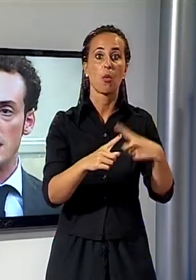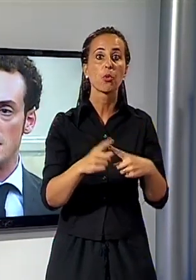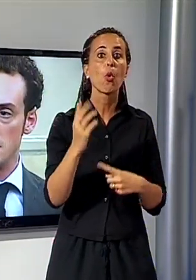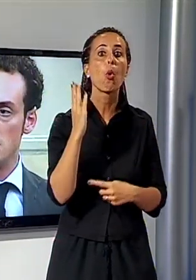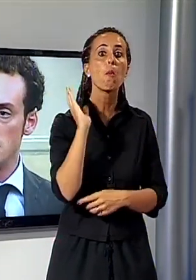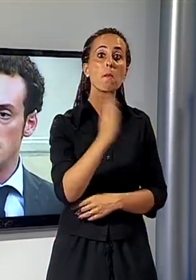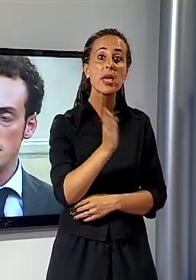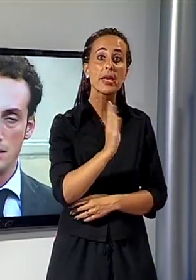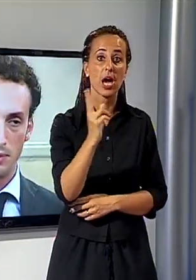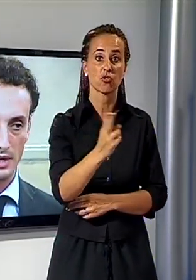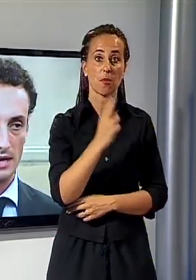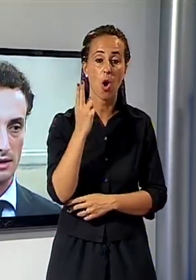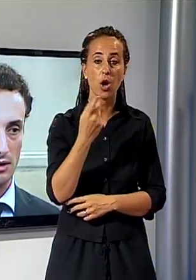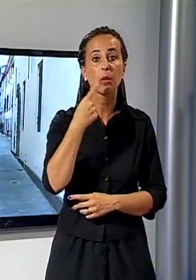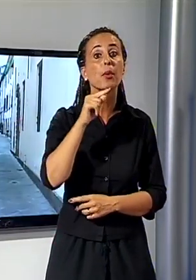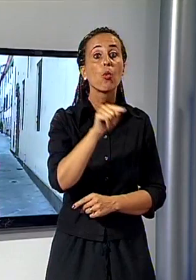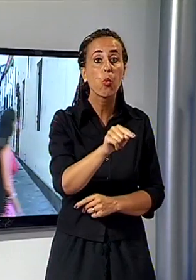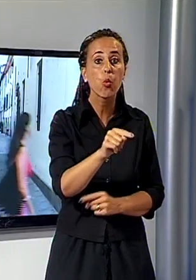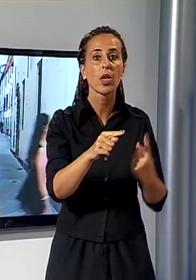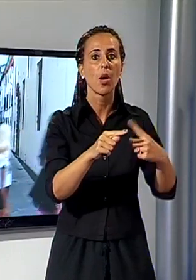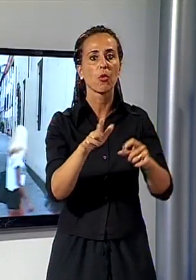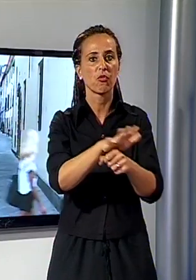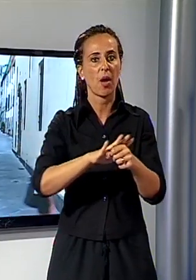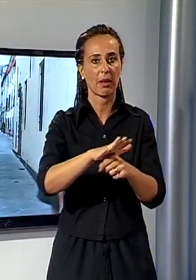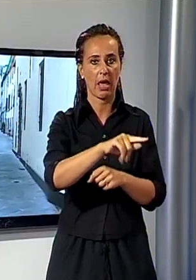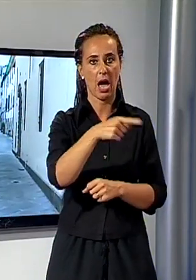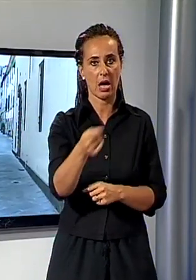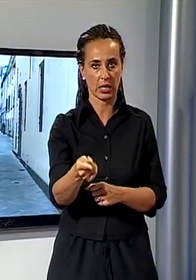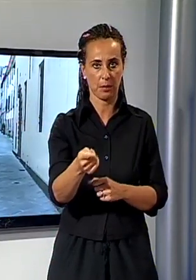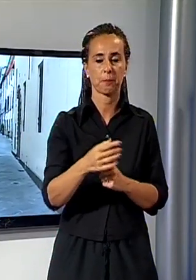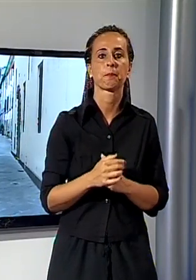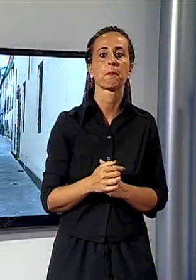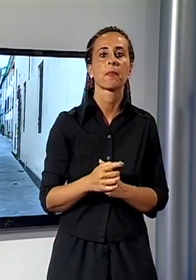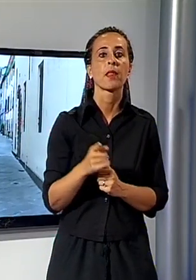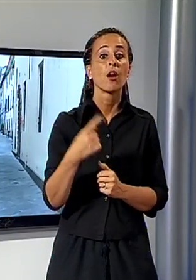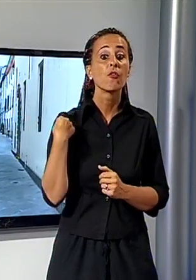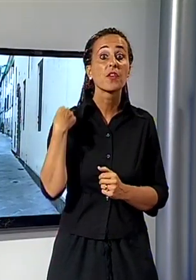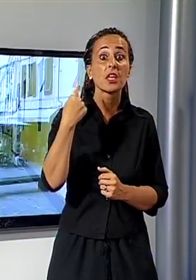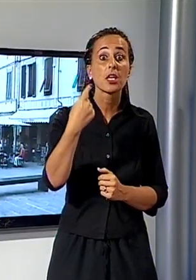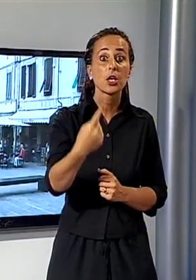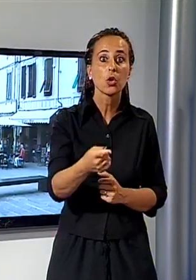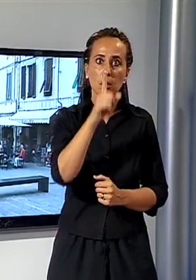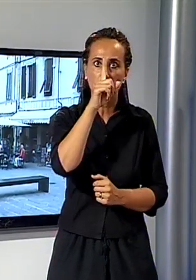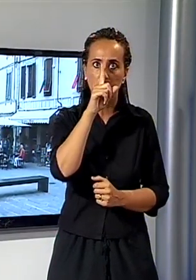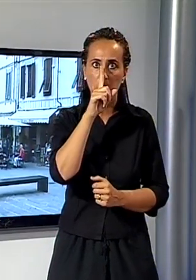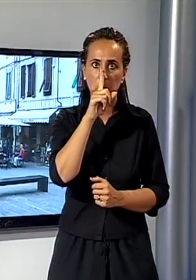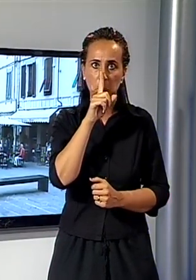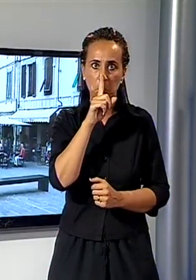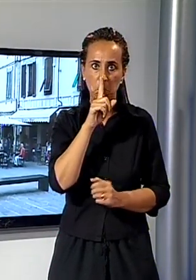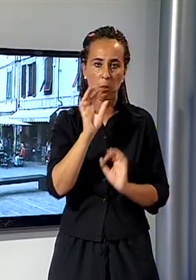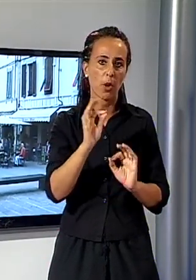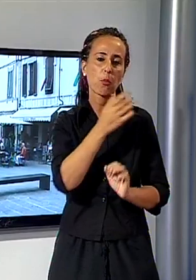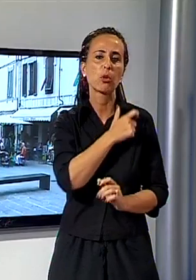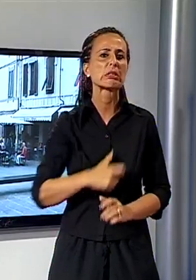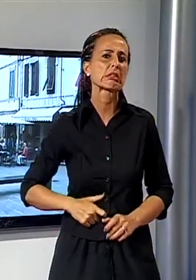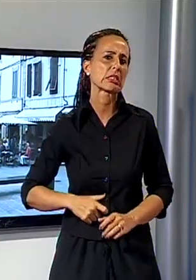suoi amici e ai suoi familiari. Una vicenda oscura e inquietante tenuta nascosta a tutti fino ad oggi dallo stesso sindaco per non turbare la